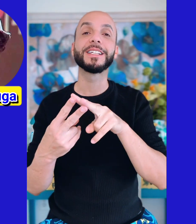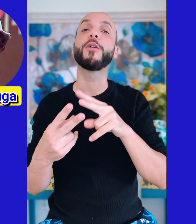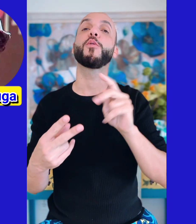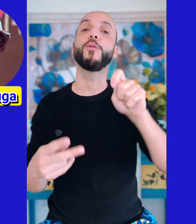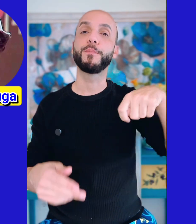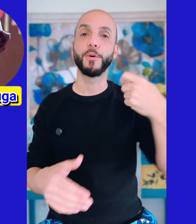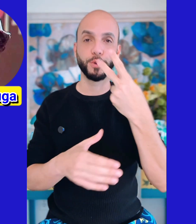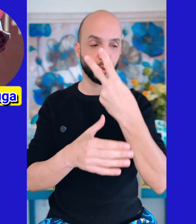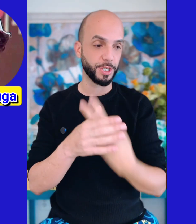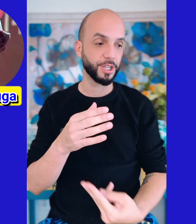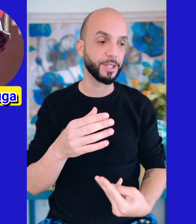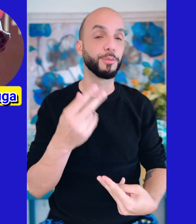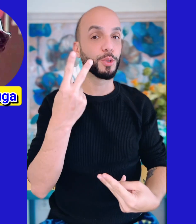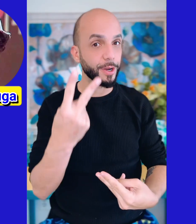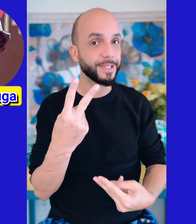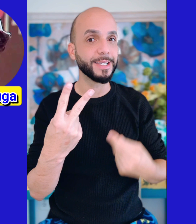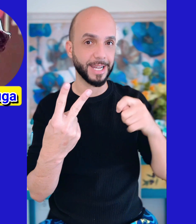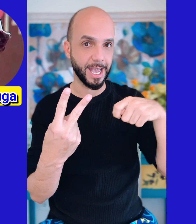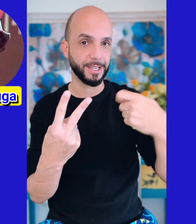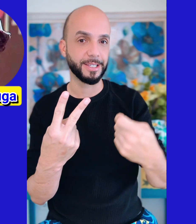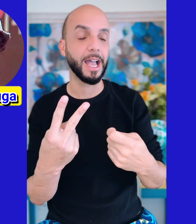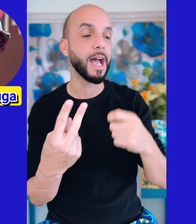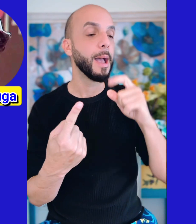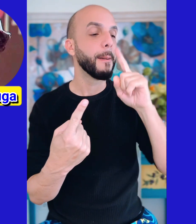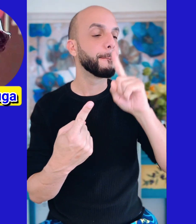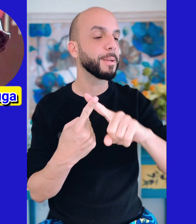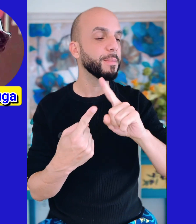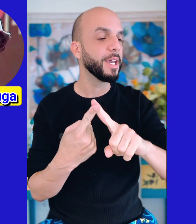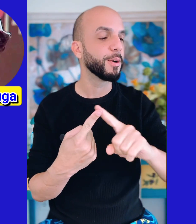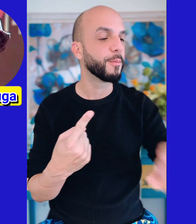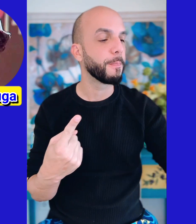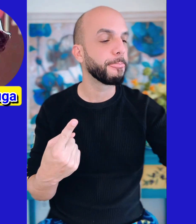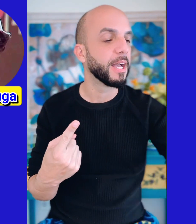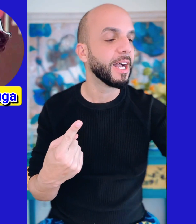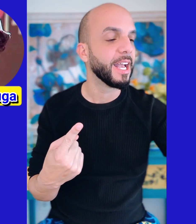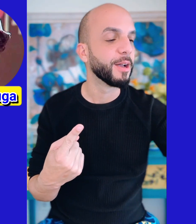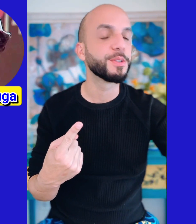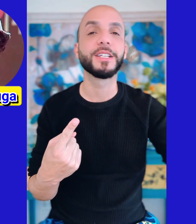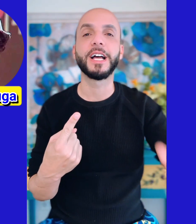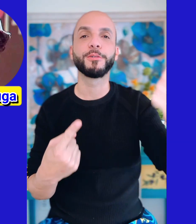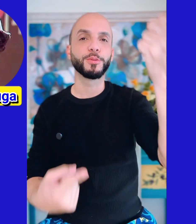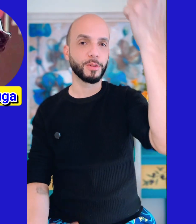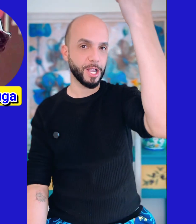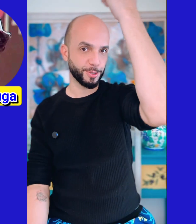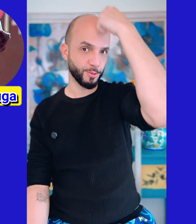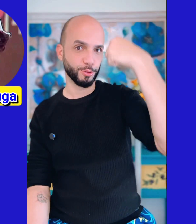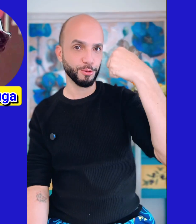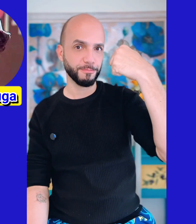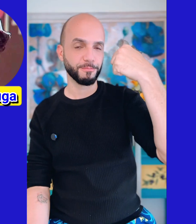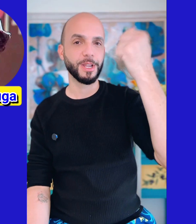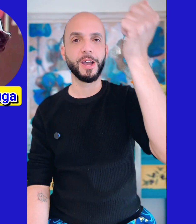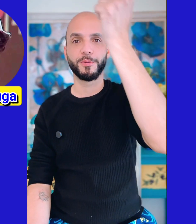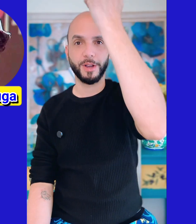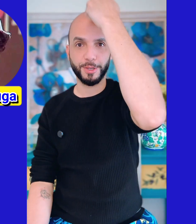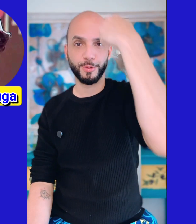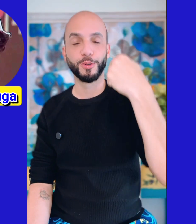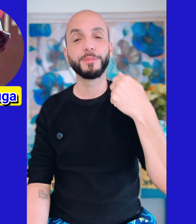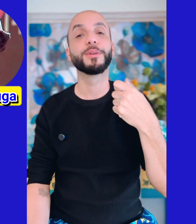sinal composto, ou seja, são dois sinais, tá? Primeiro, é o sinal do cascudo, né? O cascudo, porque